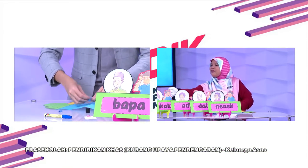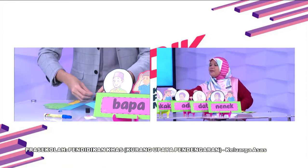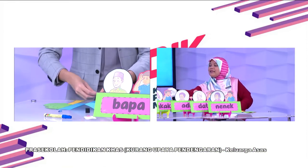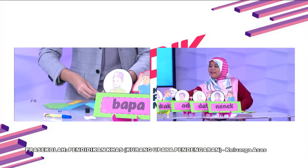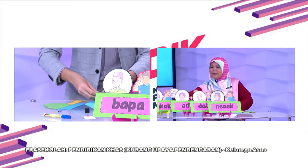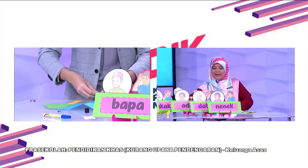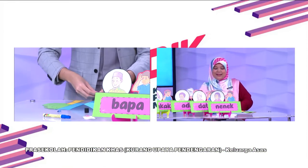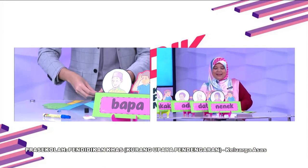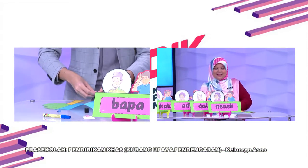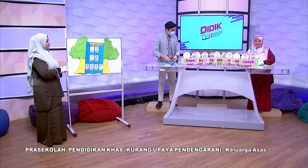tolong